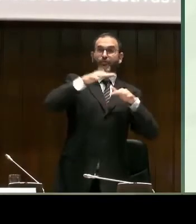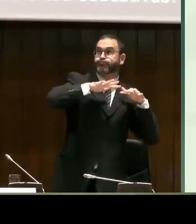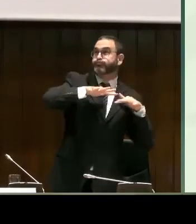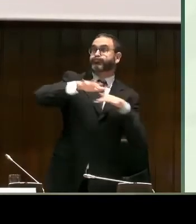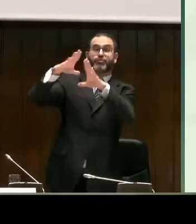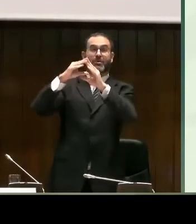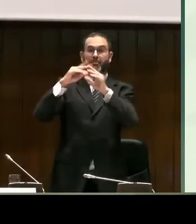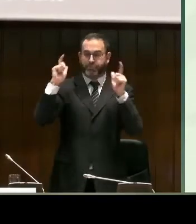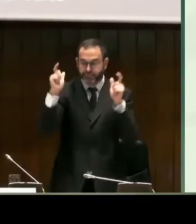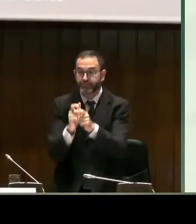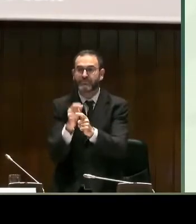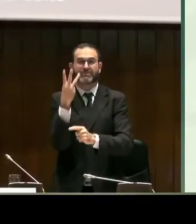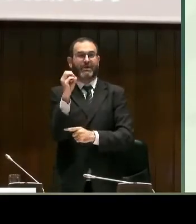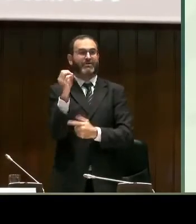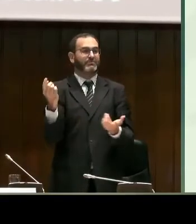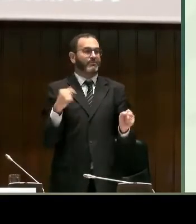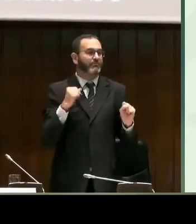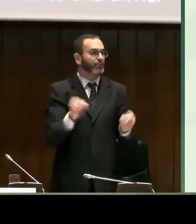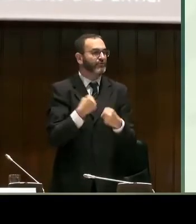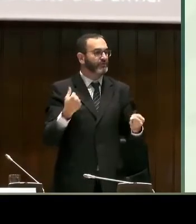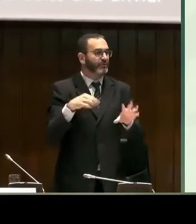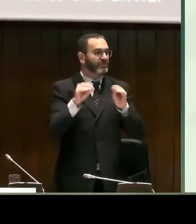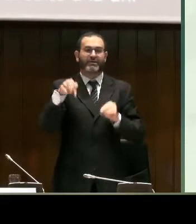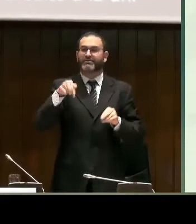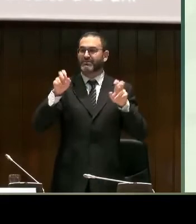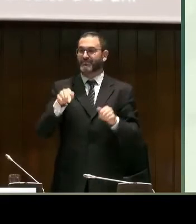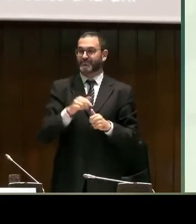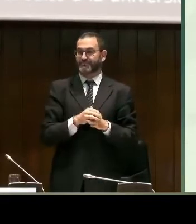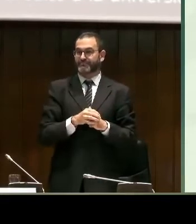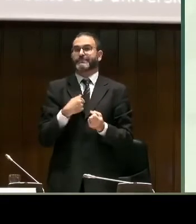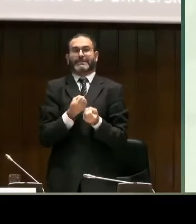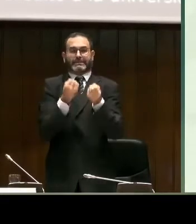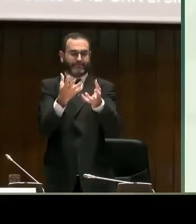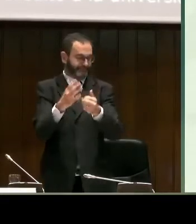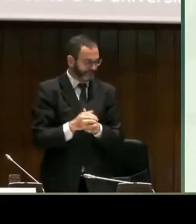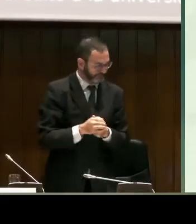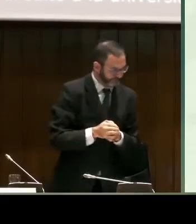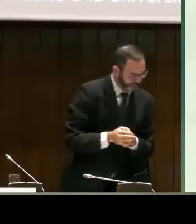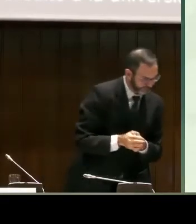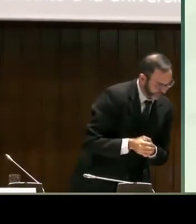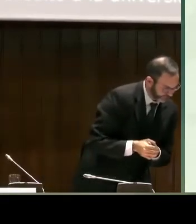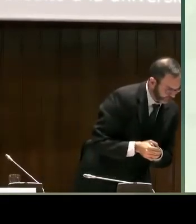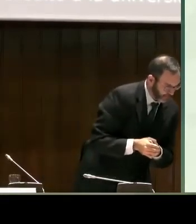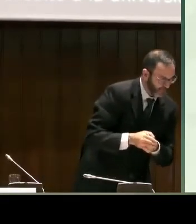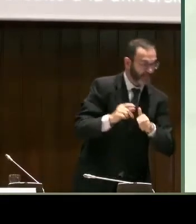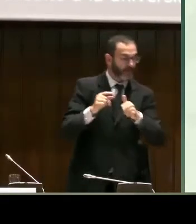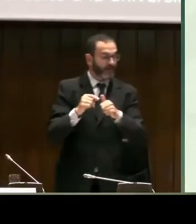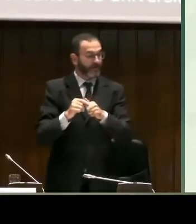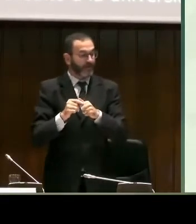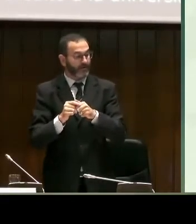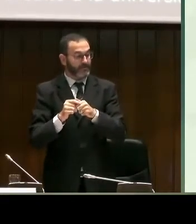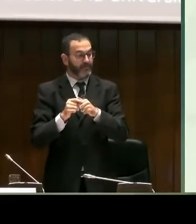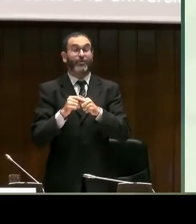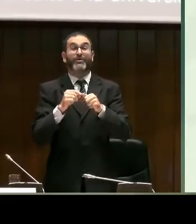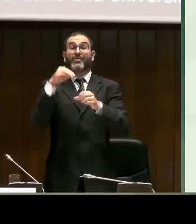después de haber conseguido la aspiración que teníamos del reconocimiento de nuestra lengua de signos, nos resulta inconcebible que el número de